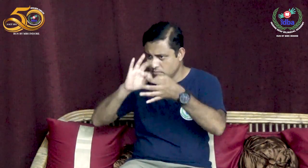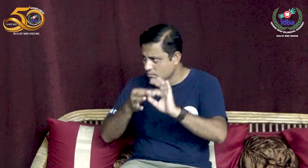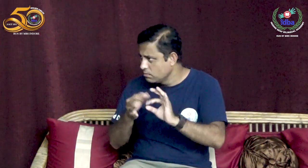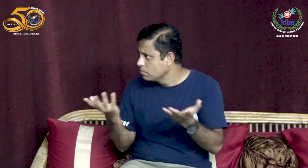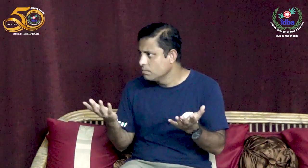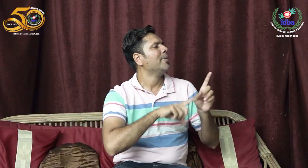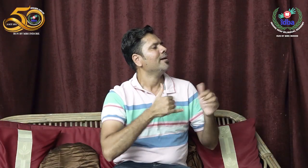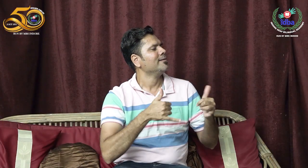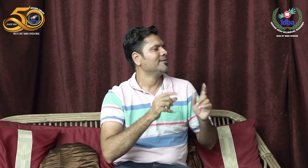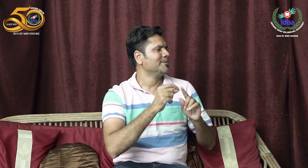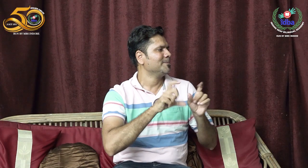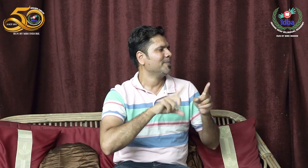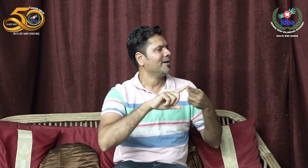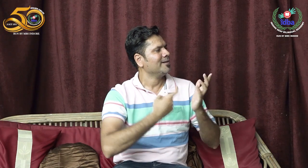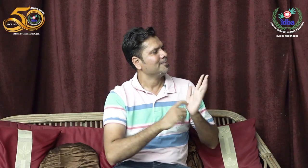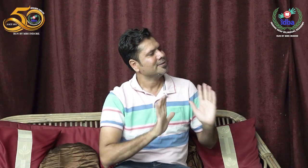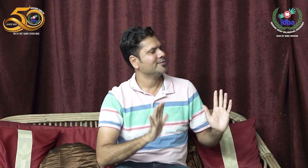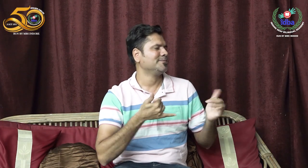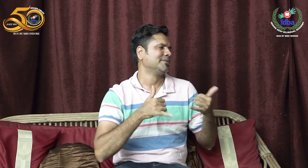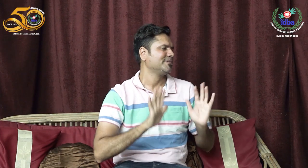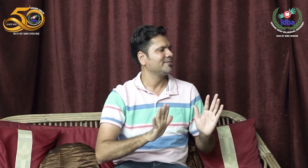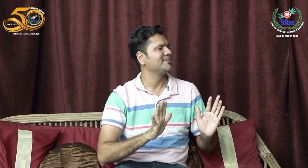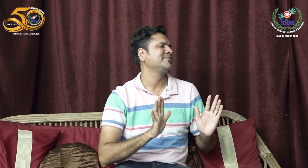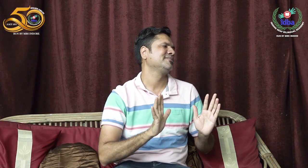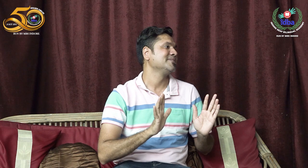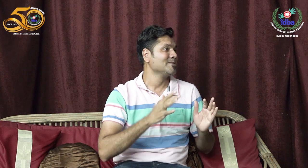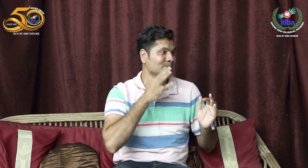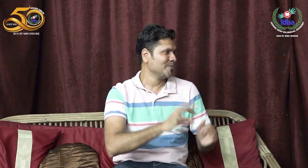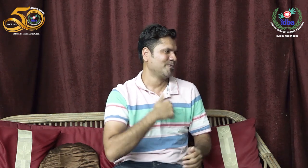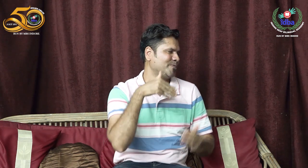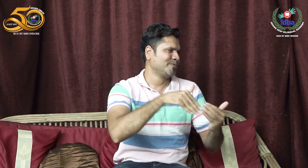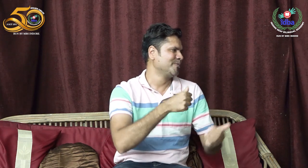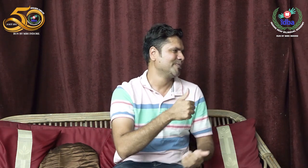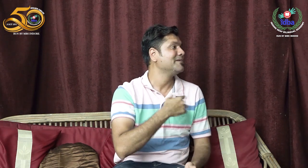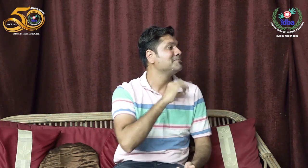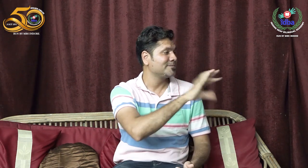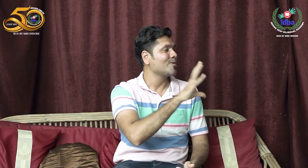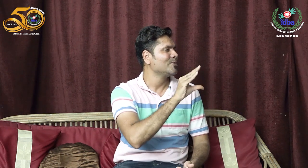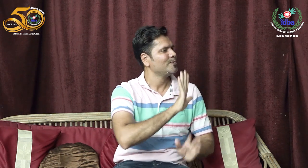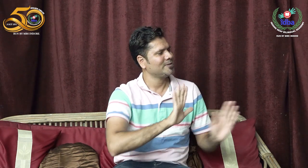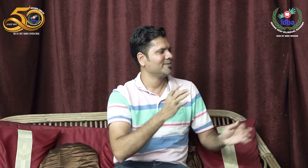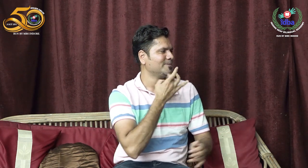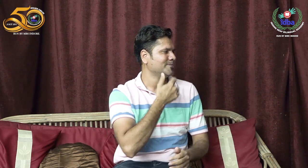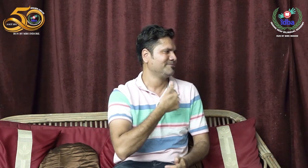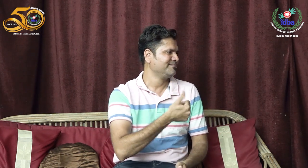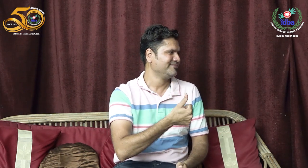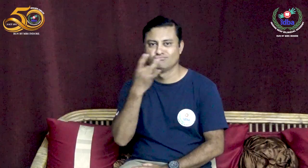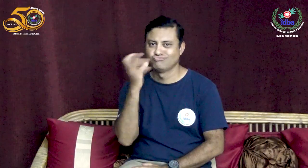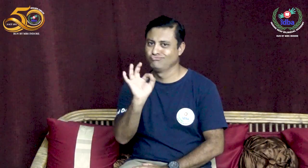तो आप जो क्रिकेट क्या कंपटीशन में भी गए हैं क्या? जी नहीं, मैं नॉर्मली खेलता था, केवल सॉफ्ट जो बॉल है